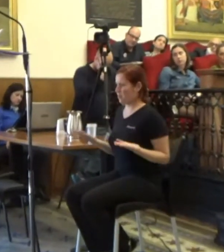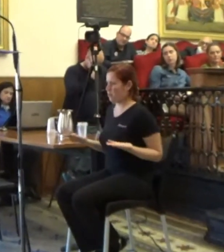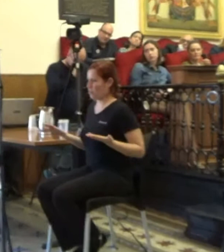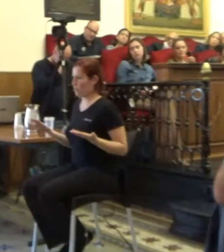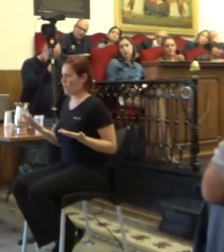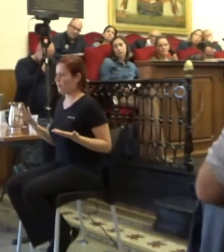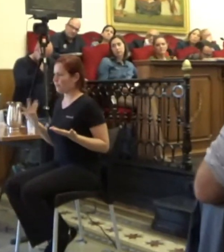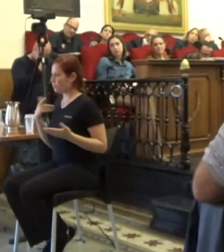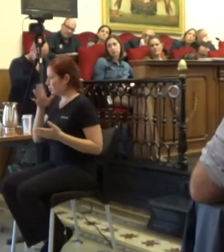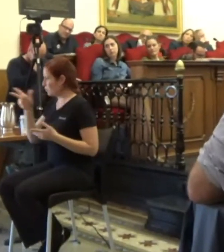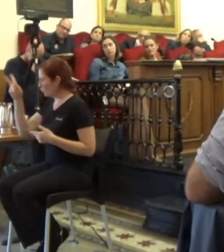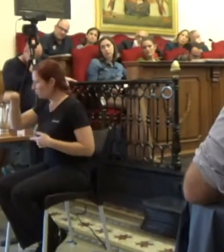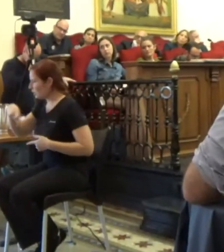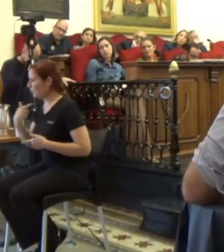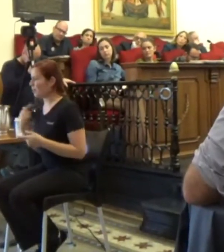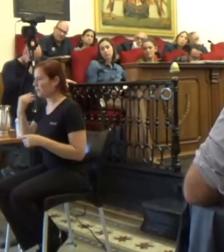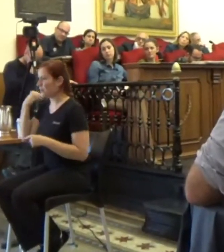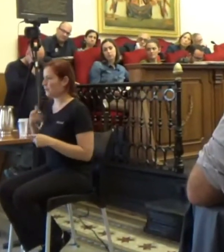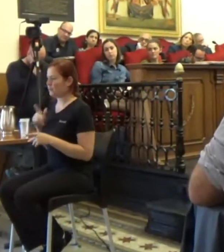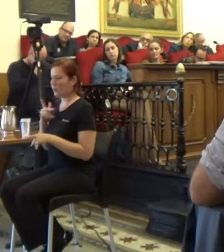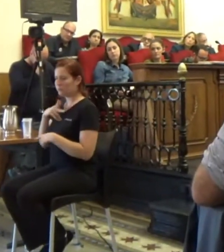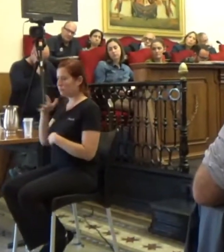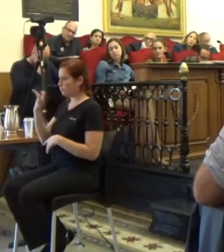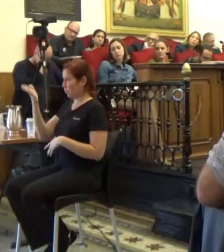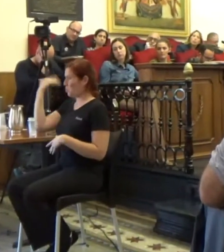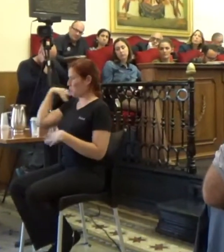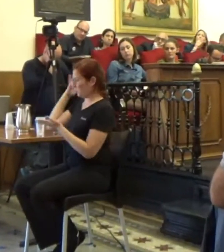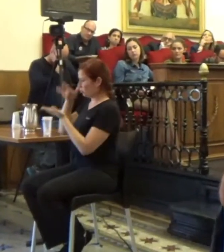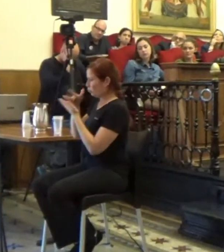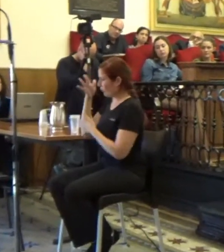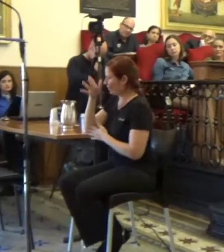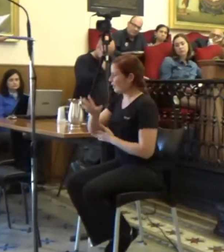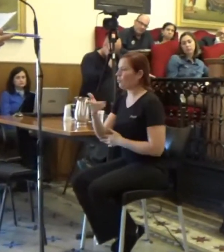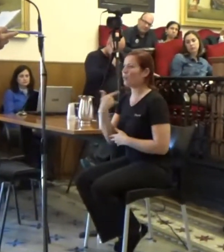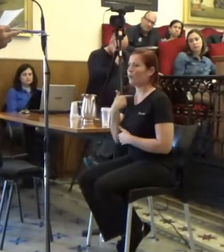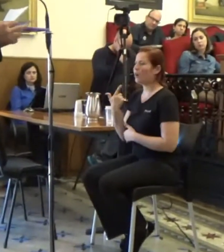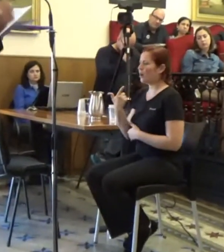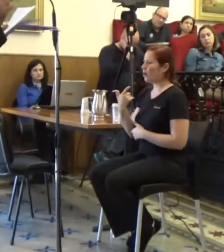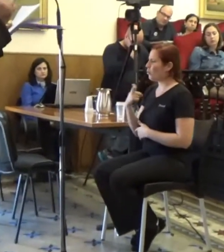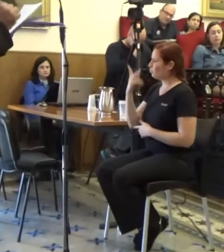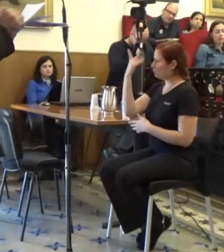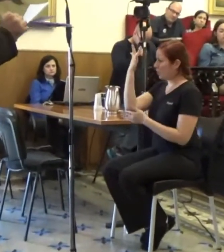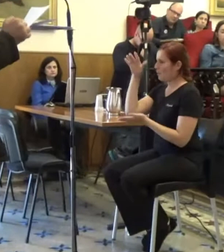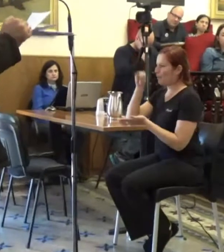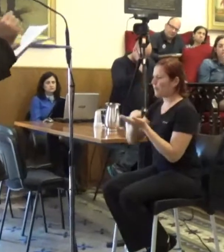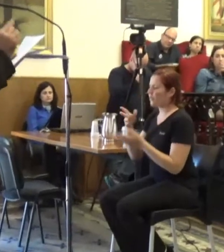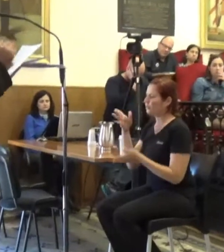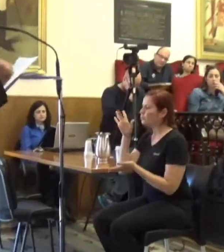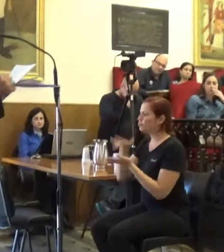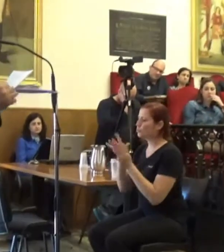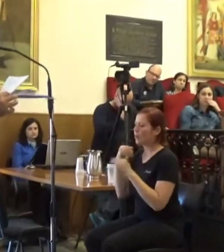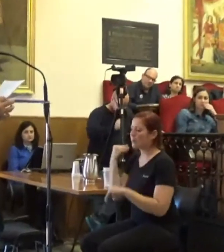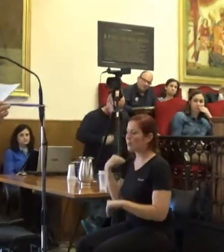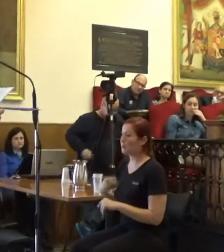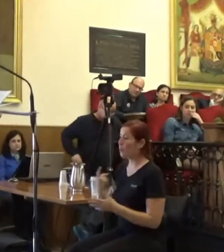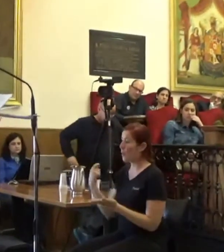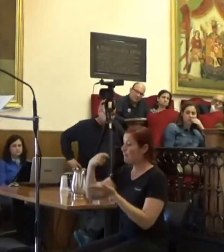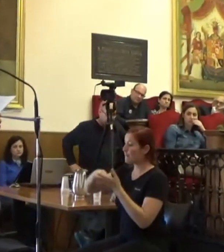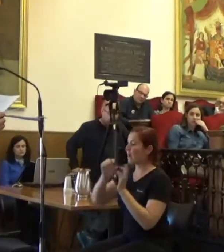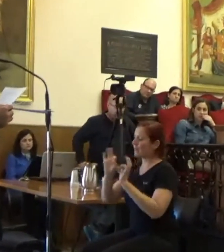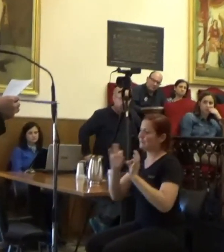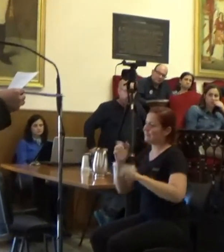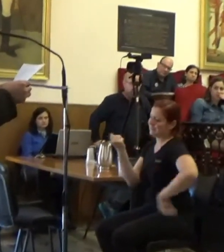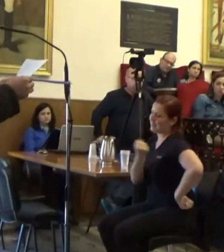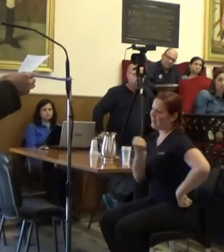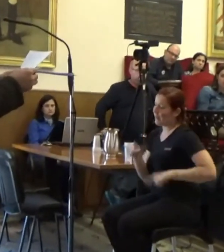por el simple hecho de denunciar ante Magistratura de Trabajo en su momento, a mí me llegaron incluso a robarme una paga de Navidad, a humillarme y dejarme en evidencia